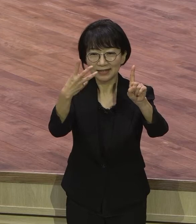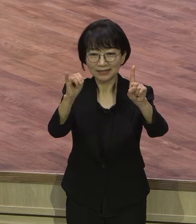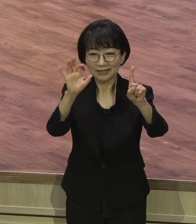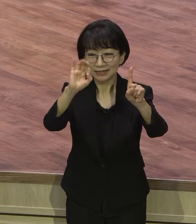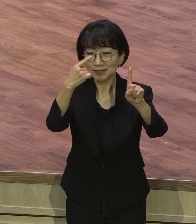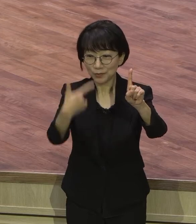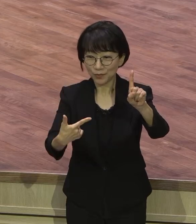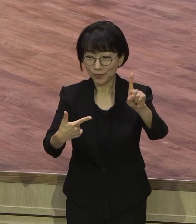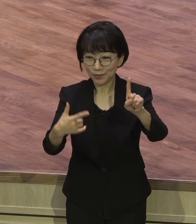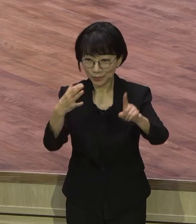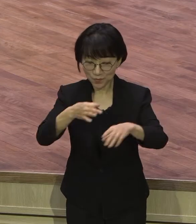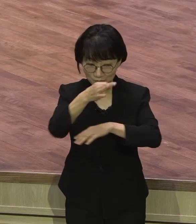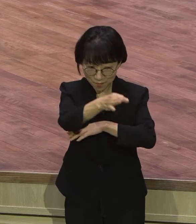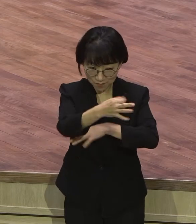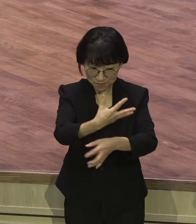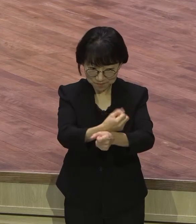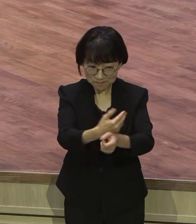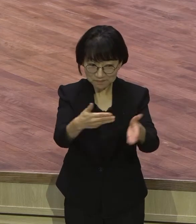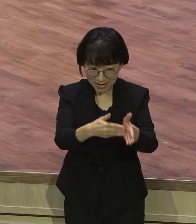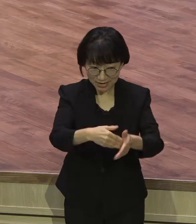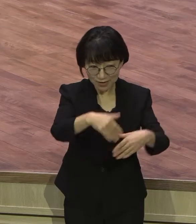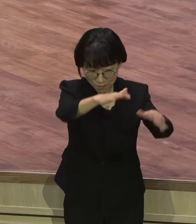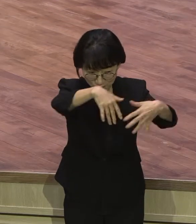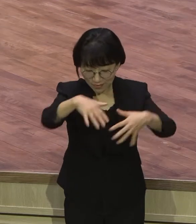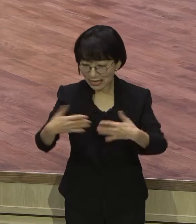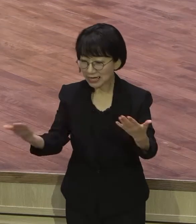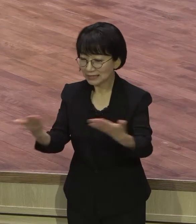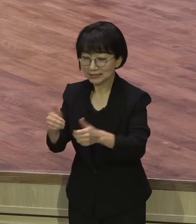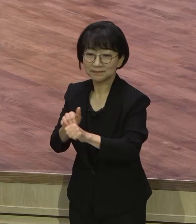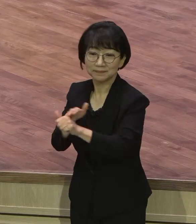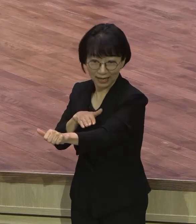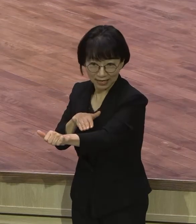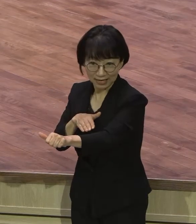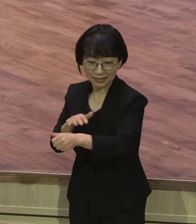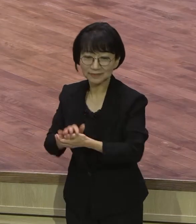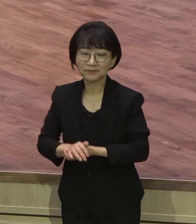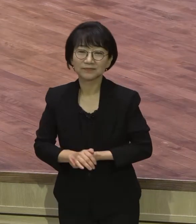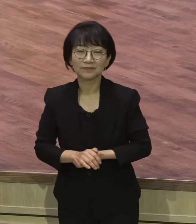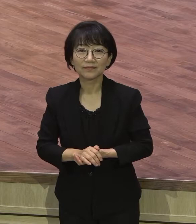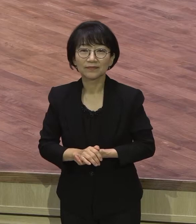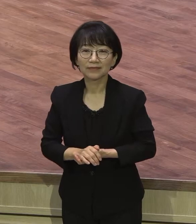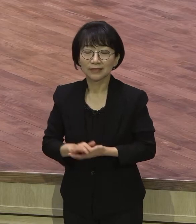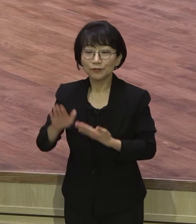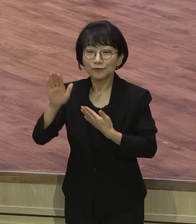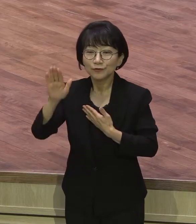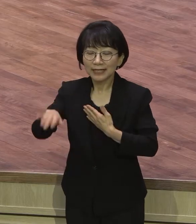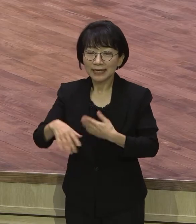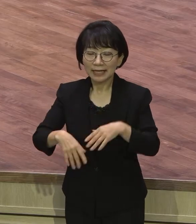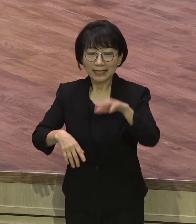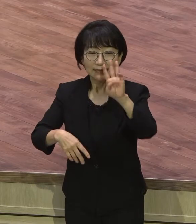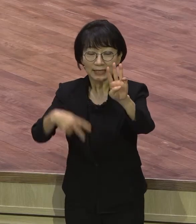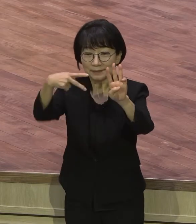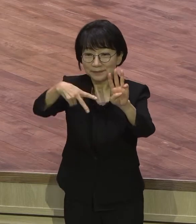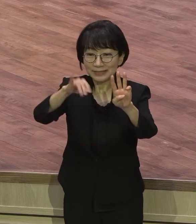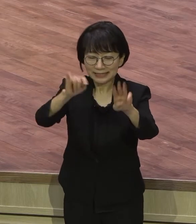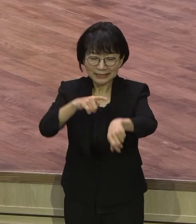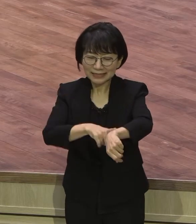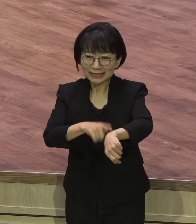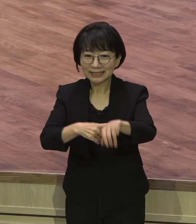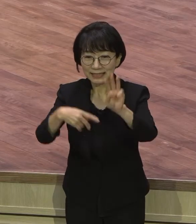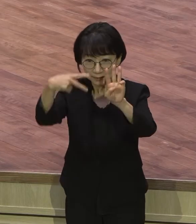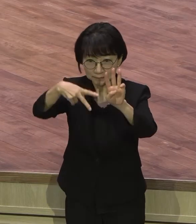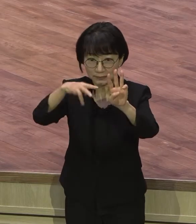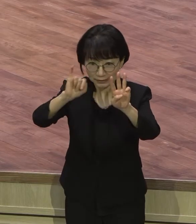다 들여보내서 일시켰어요. 그리고 난 후에 이 주인이 제3시에 또